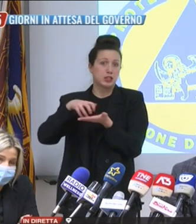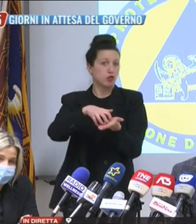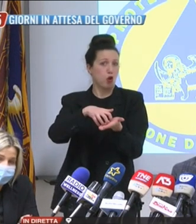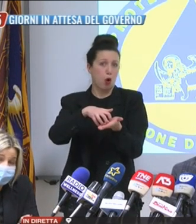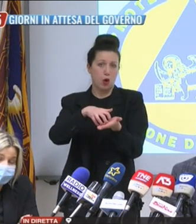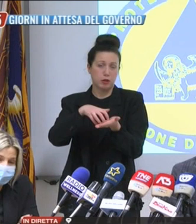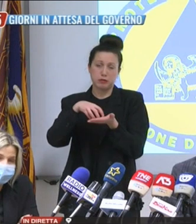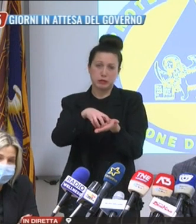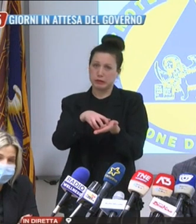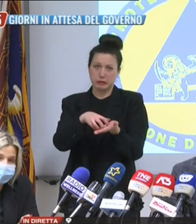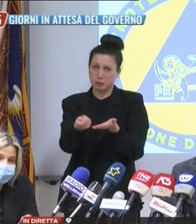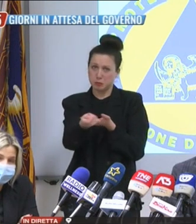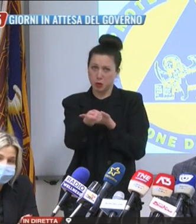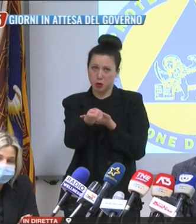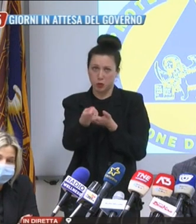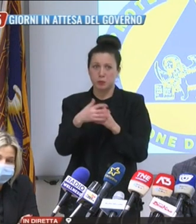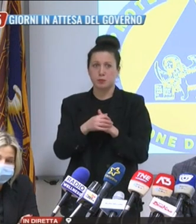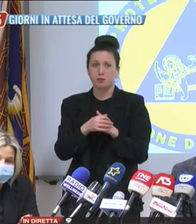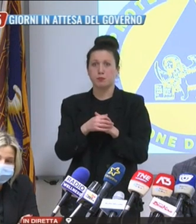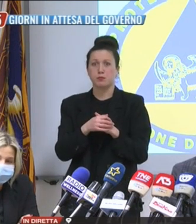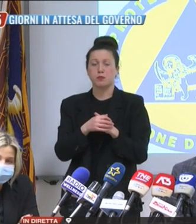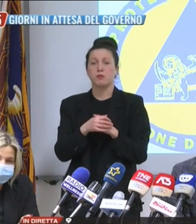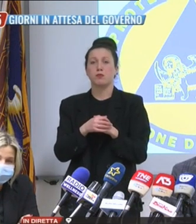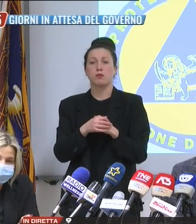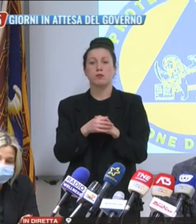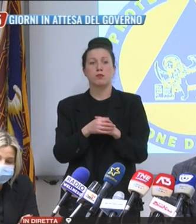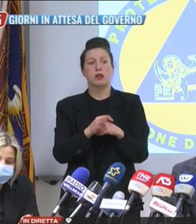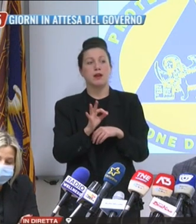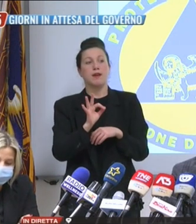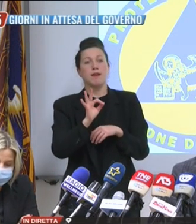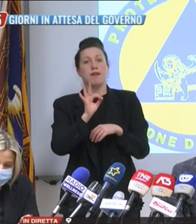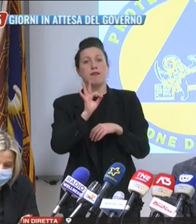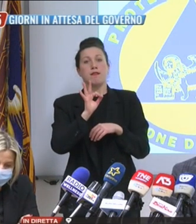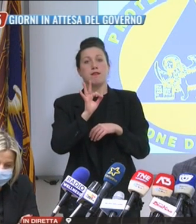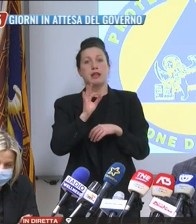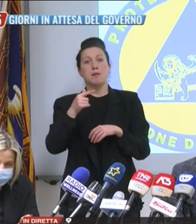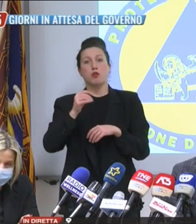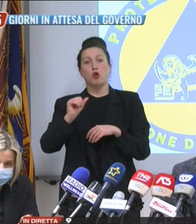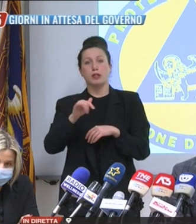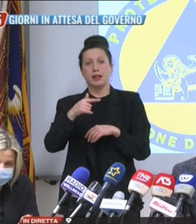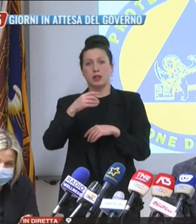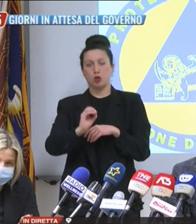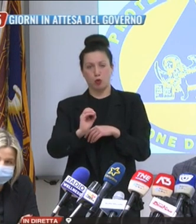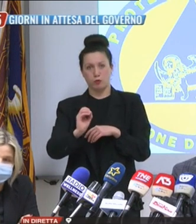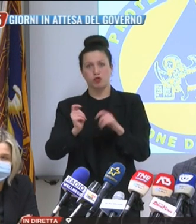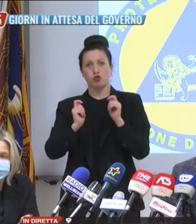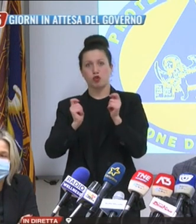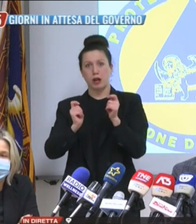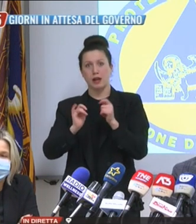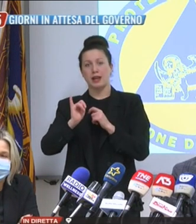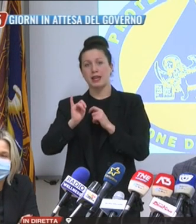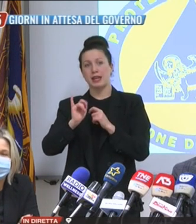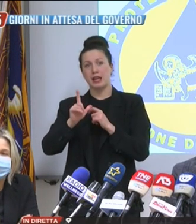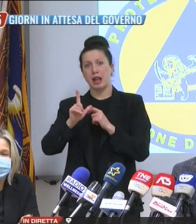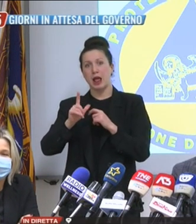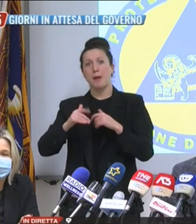l'assessore Lanzarini. Grazie. Ok, Filippo Tosato, Il Mattino di Padova, poi Radio Wellness e magari si comincia a avvicinare,